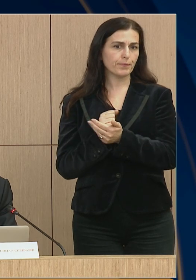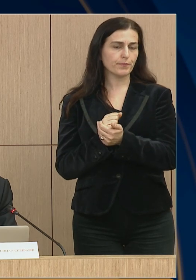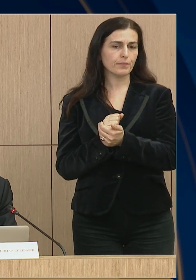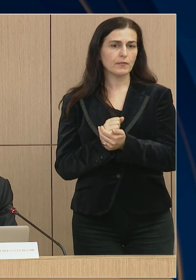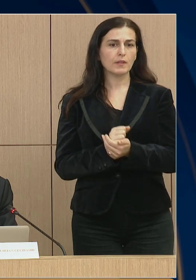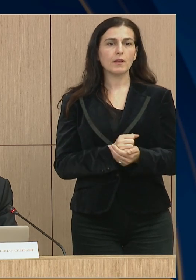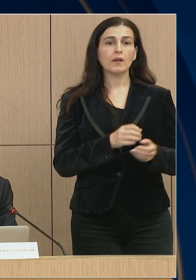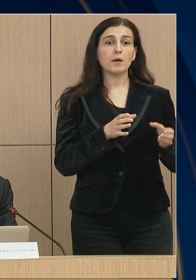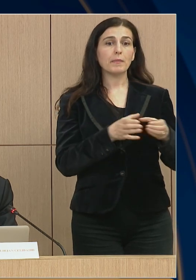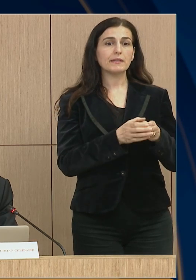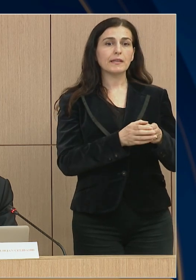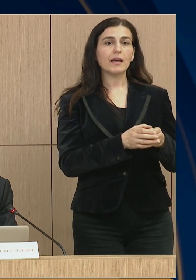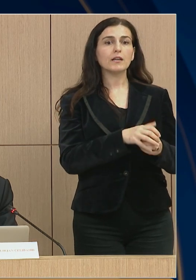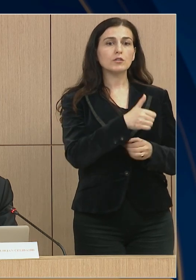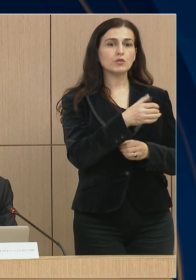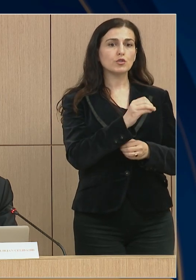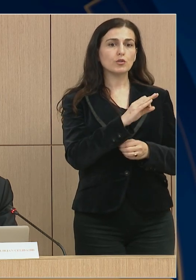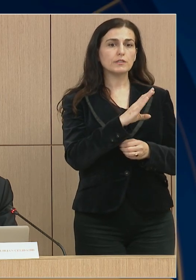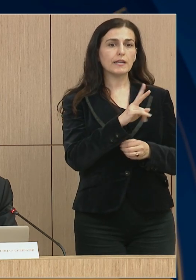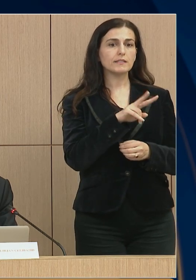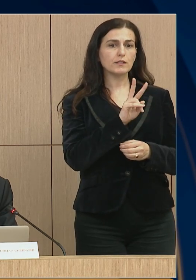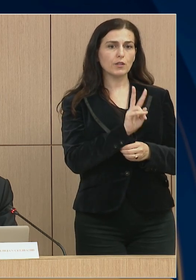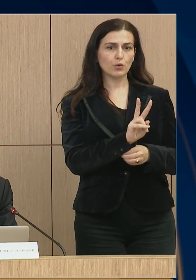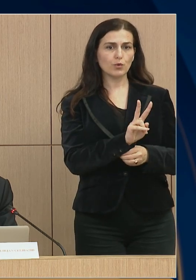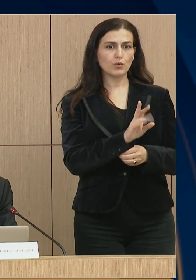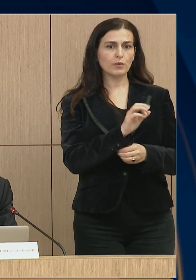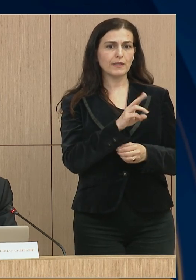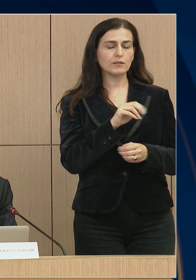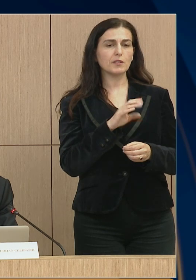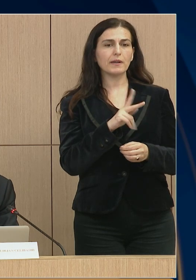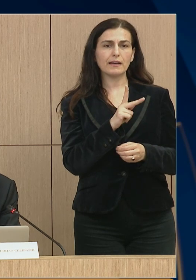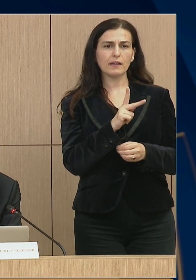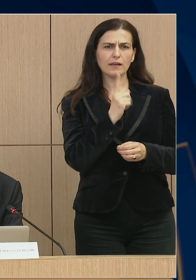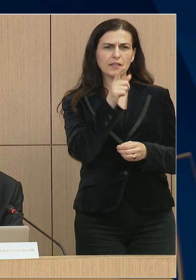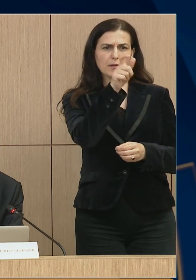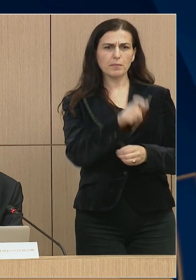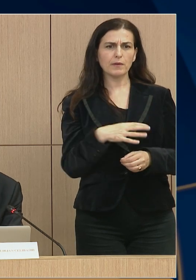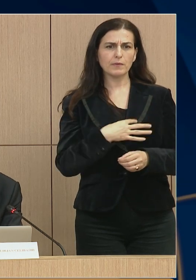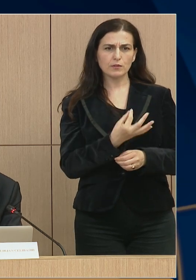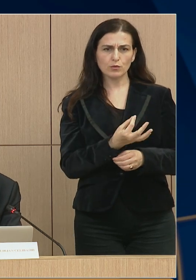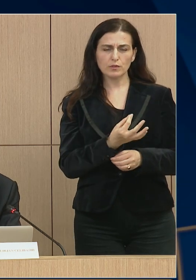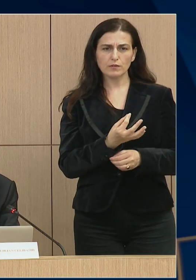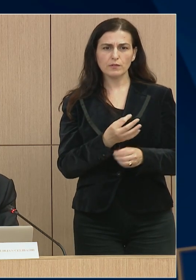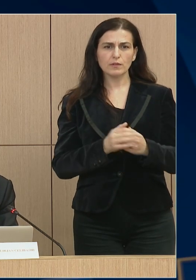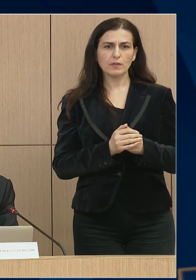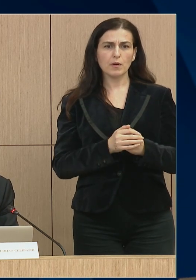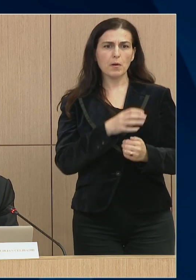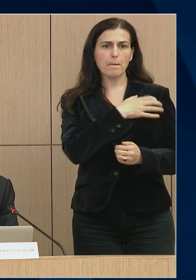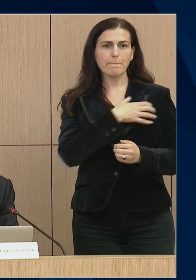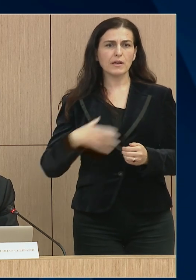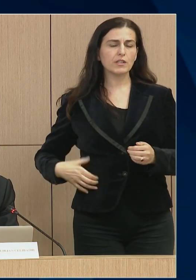Partia Socialiste ka 2 denoncime për kandidatin për kryetar të bashkisë